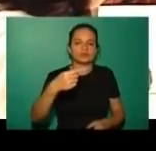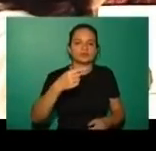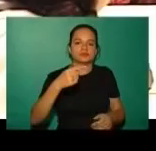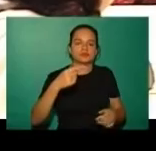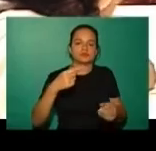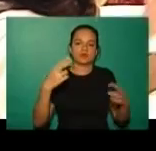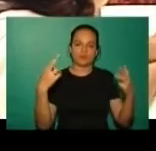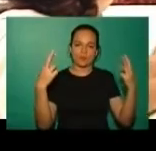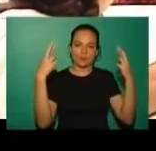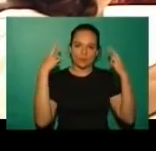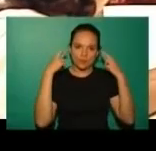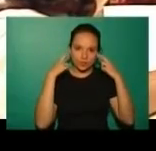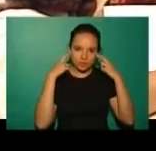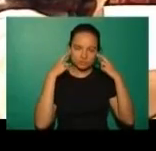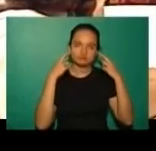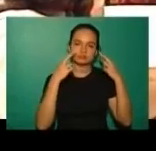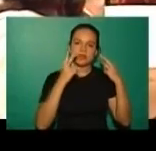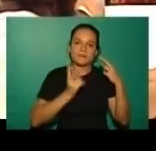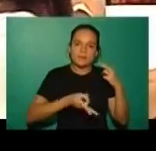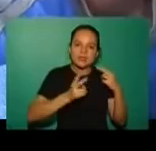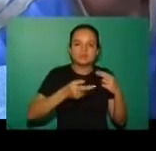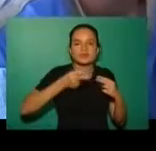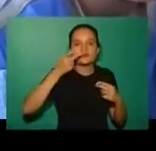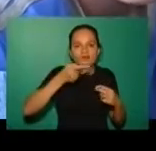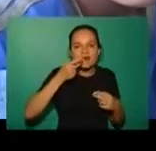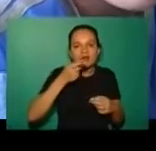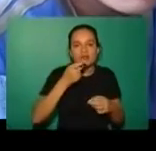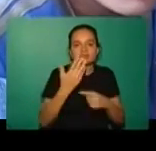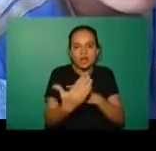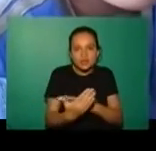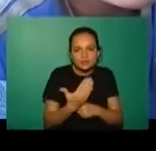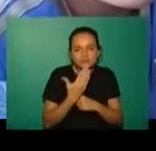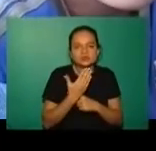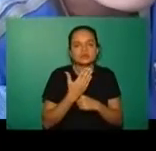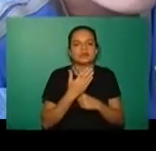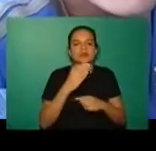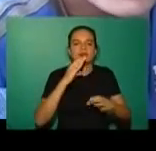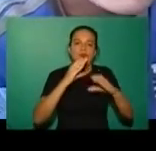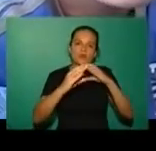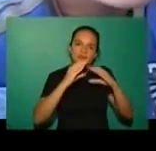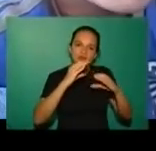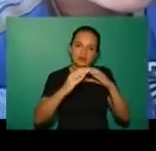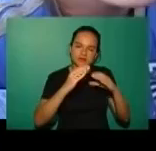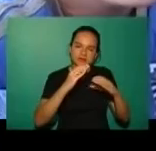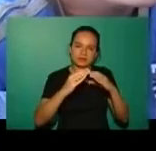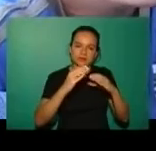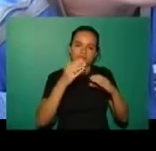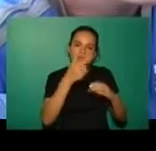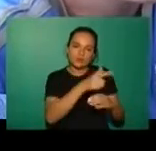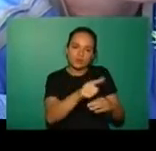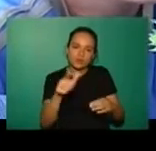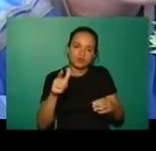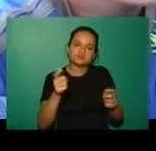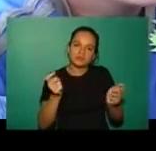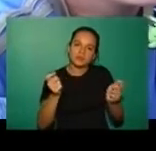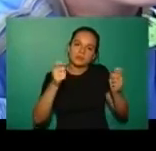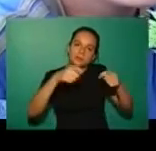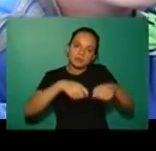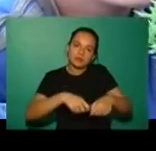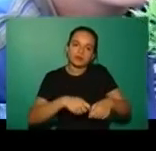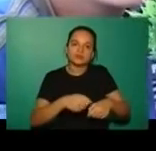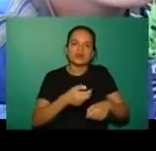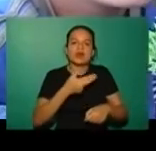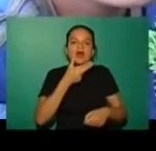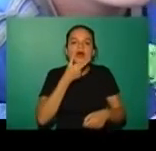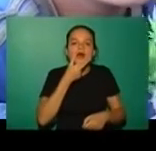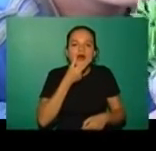oral, será mantida a língua oral e a forma de comunicação que eles podem se comunicar com outros